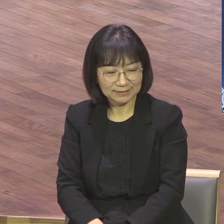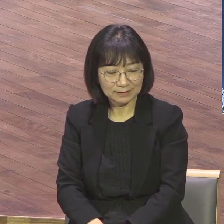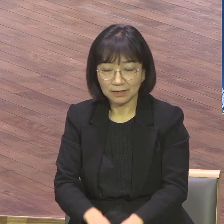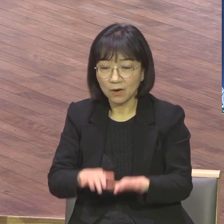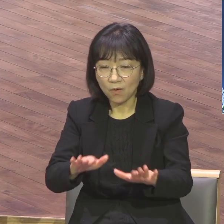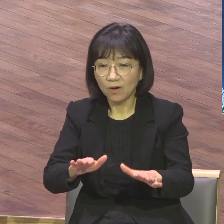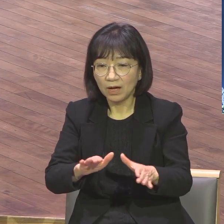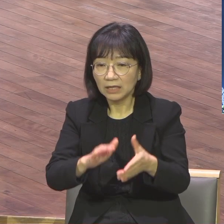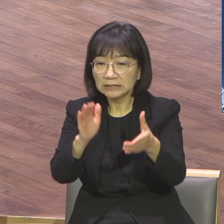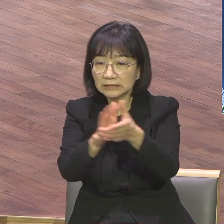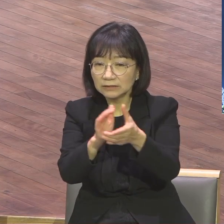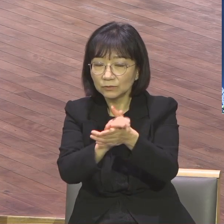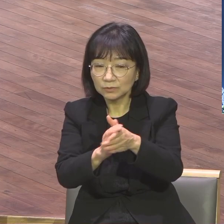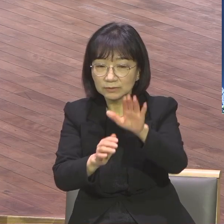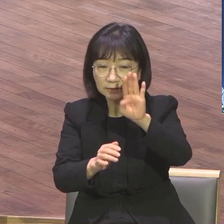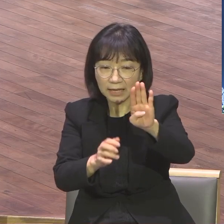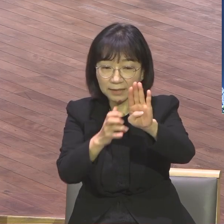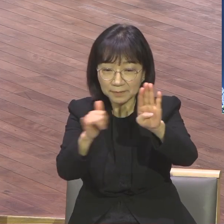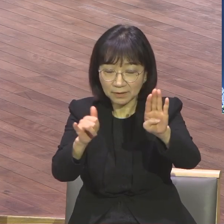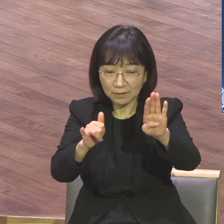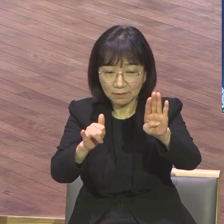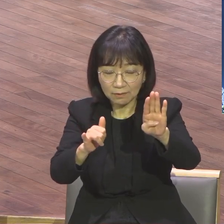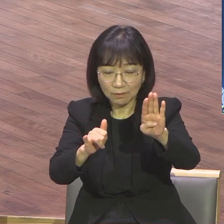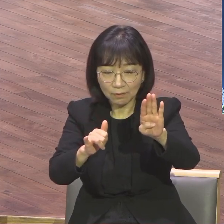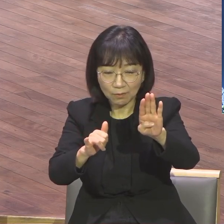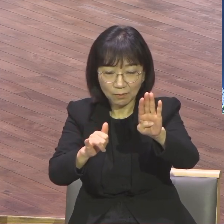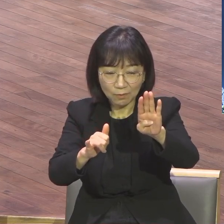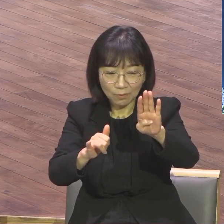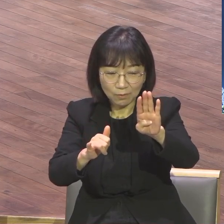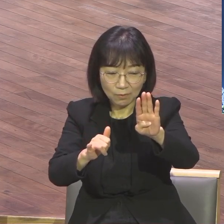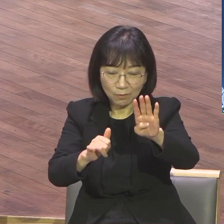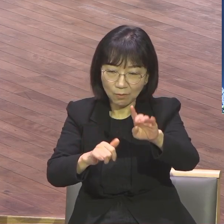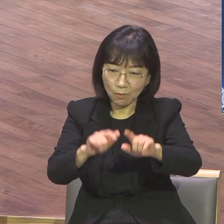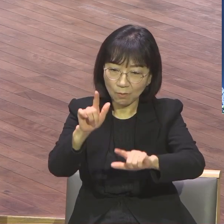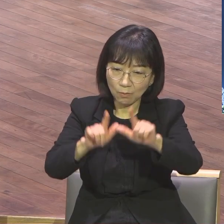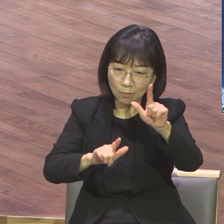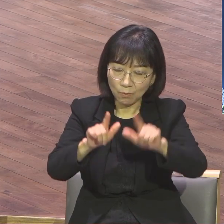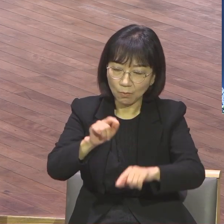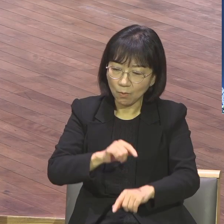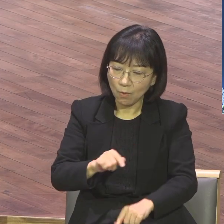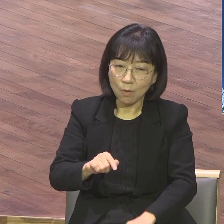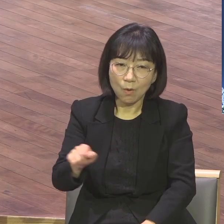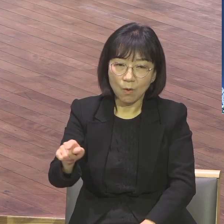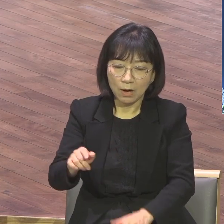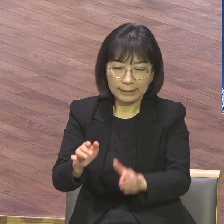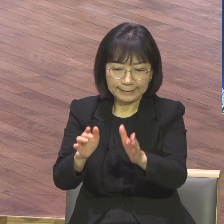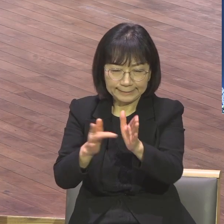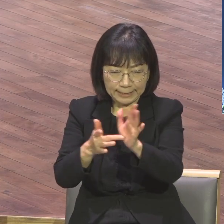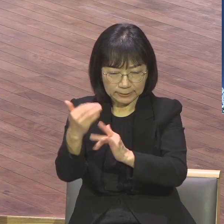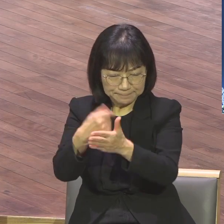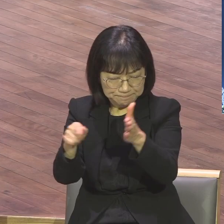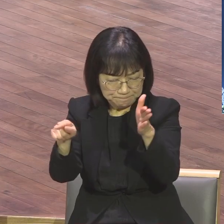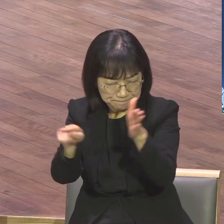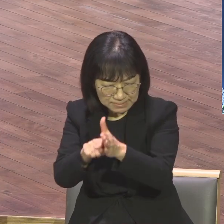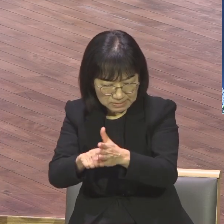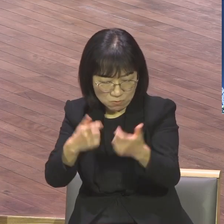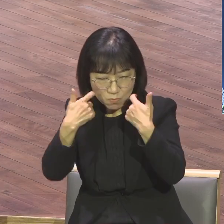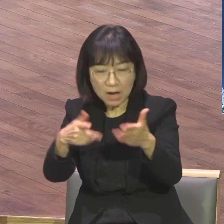이들의 행동에 예수 그리스도를 향한 완전한 믿음이 깔려 있다는 것을 본